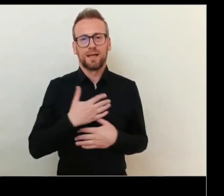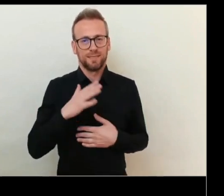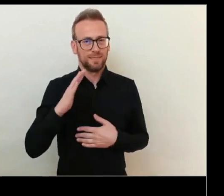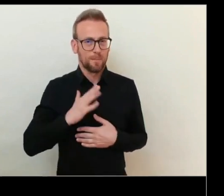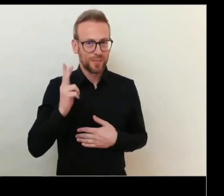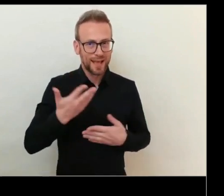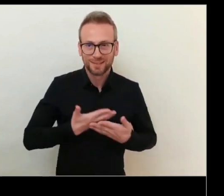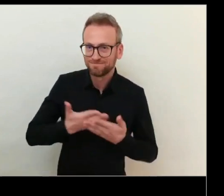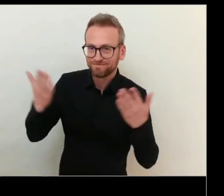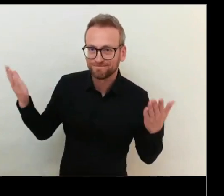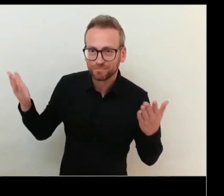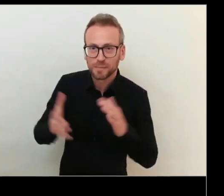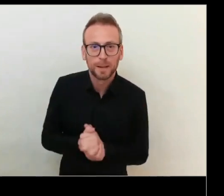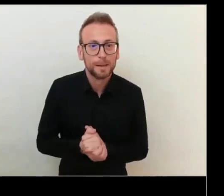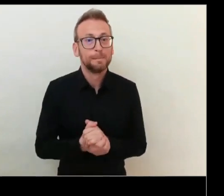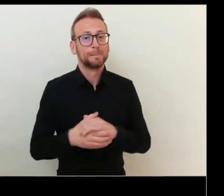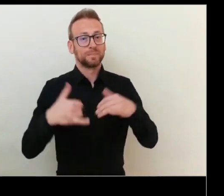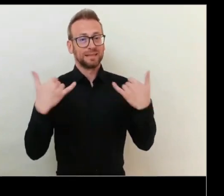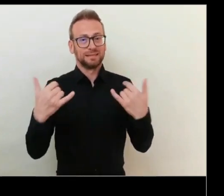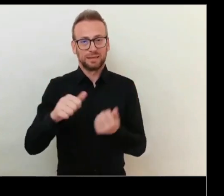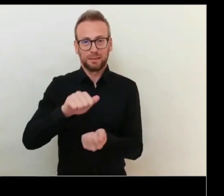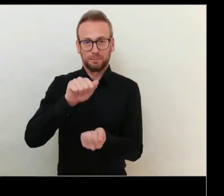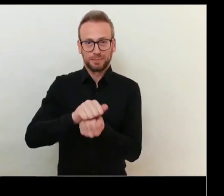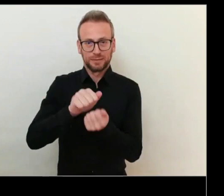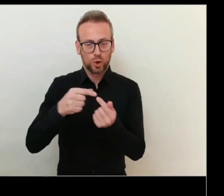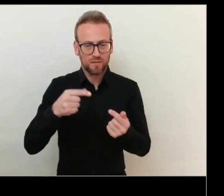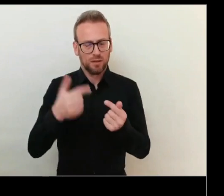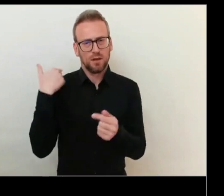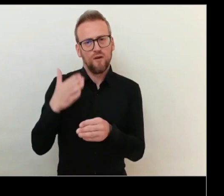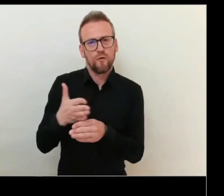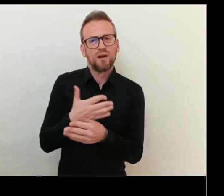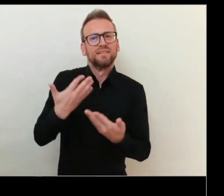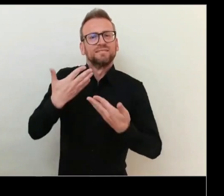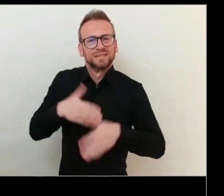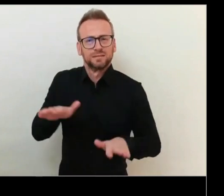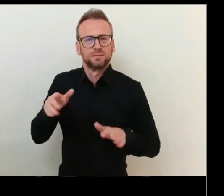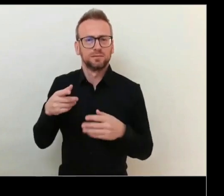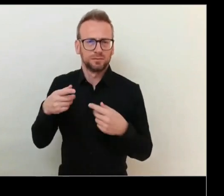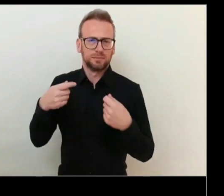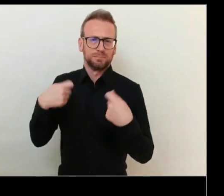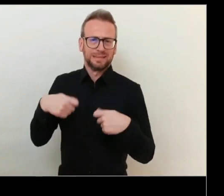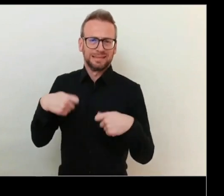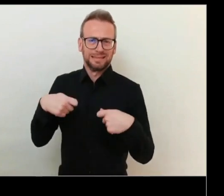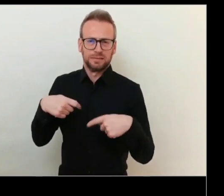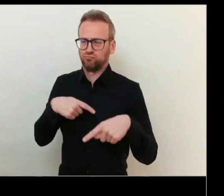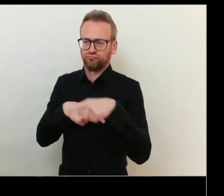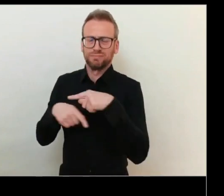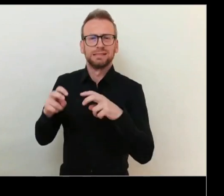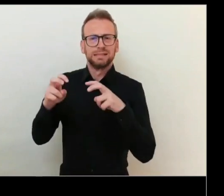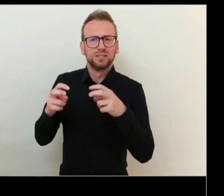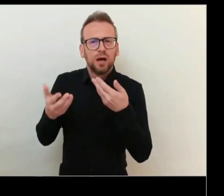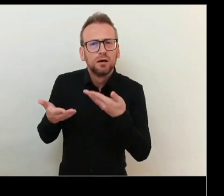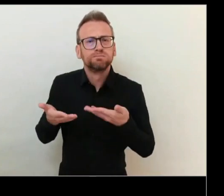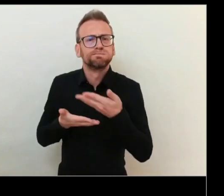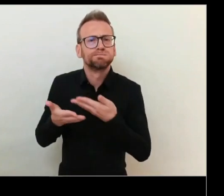Meine Damen und Herren, ich begrüße Sie herzlich zur Pressekonferenz nach der Ministerratssitzung. An der Pressekonferenz nehmen teil der Leiter der Staatskanzlei, Herr